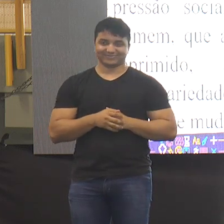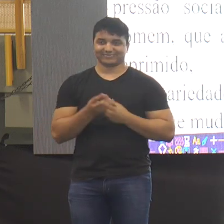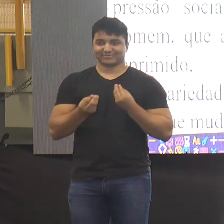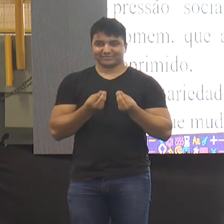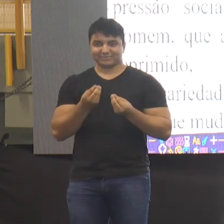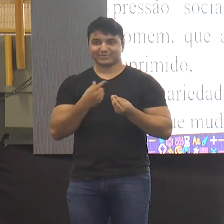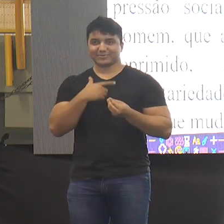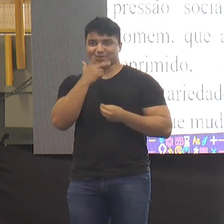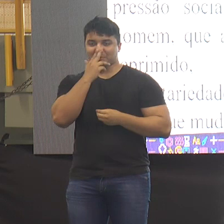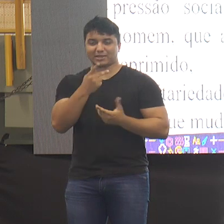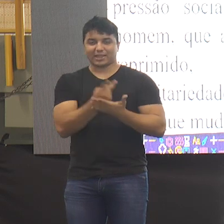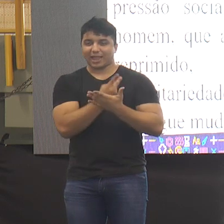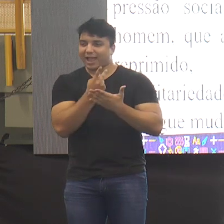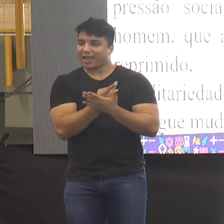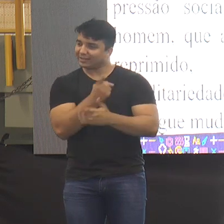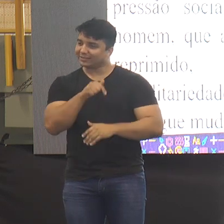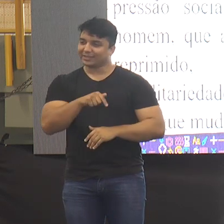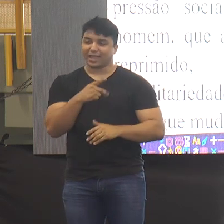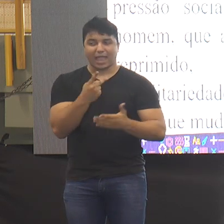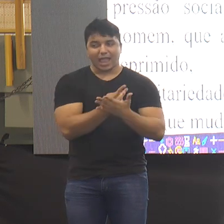tem alguma coisa muito errada aqui.